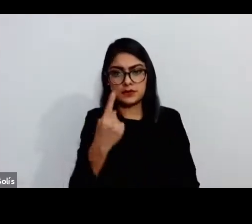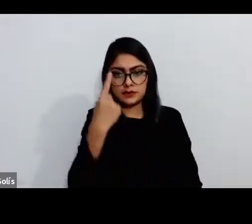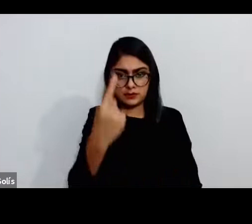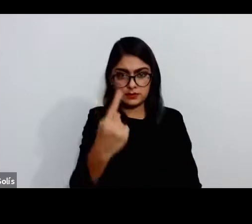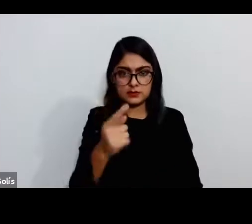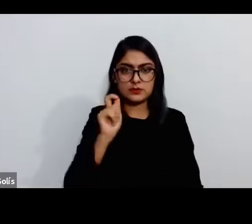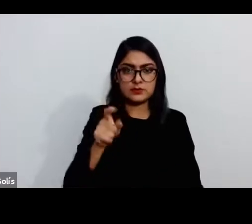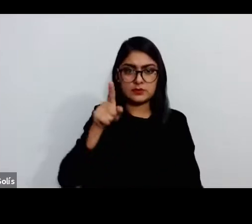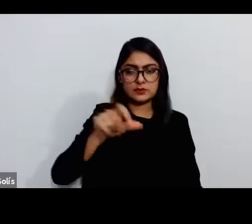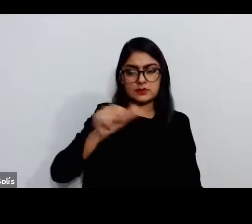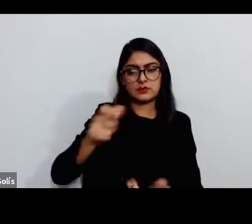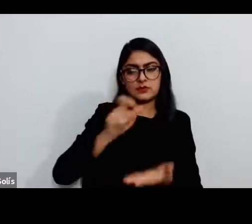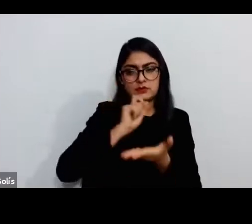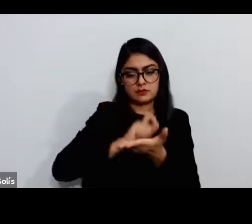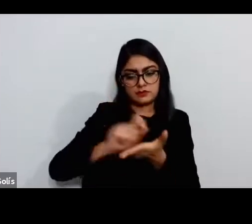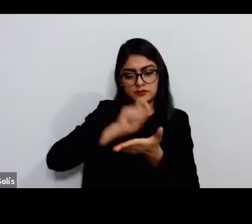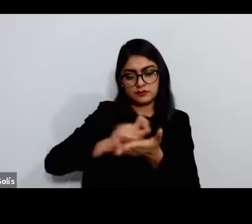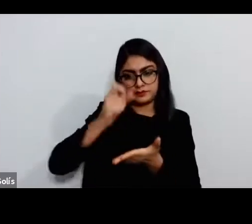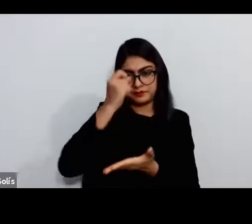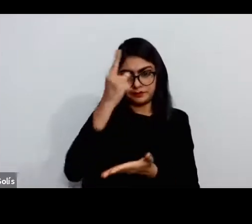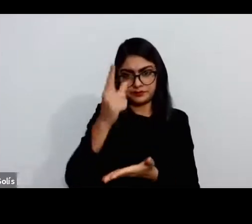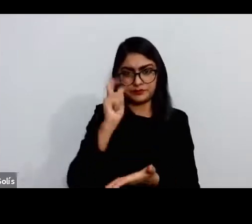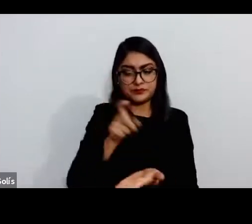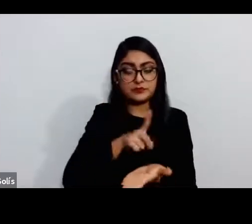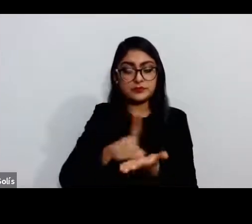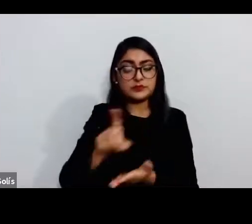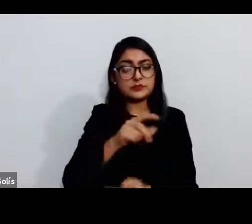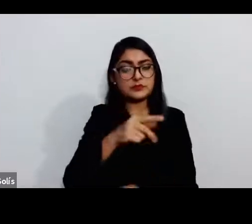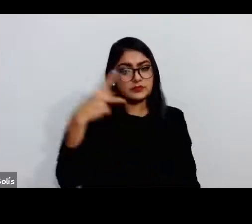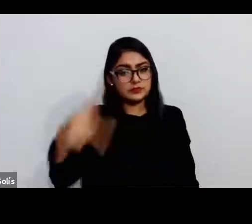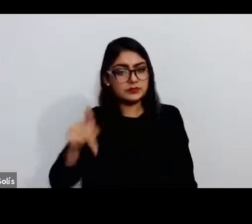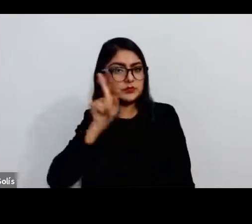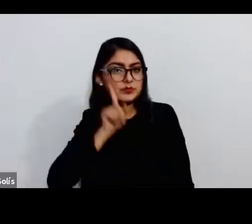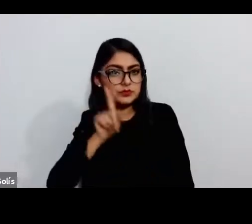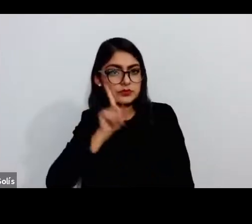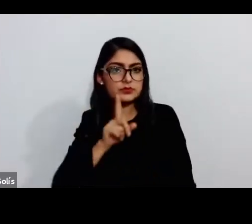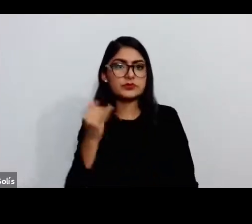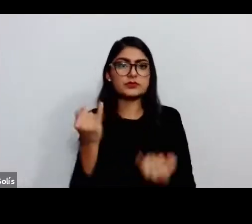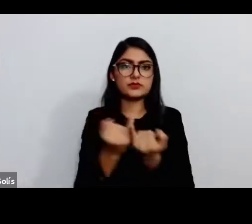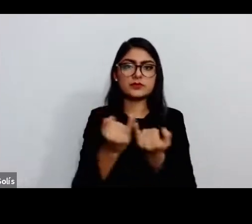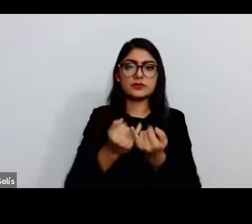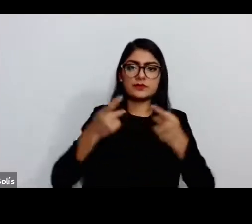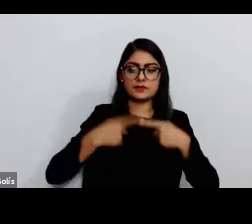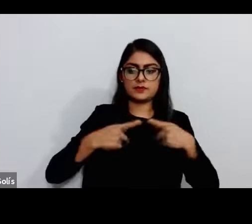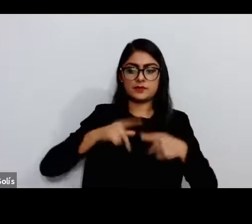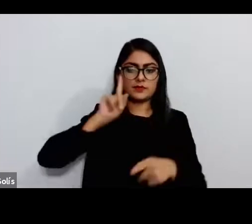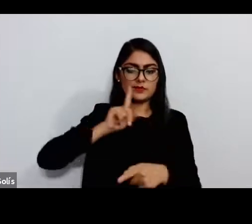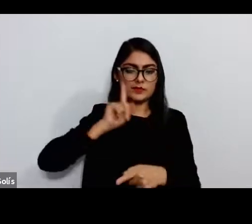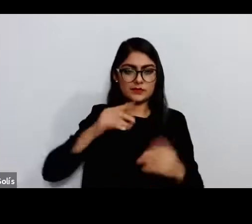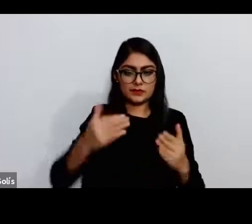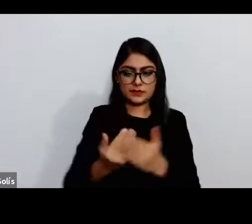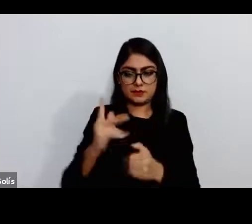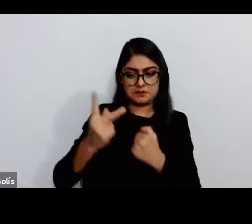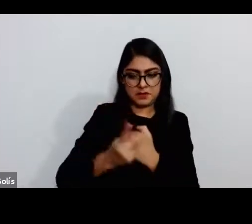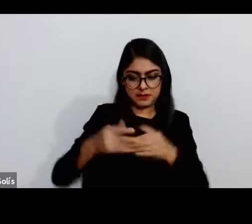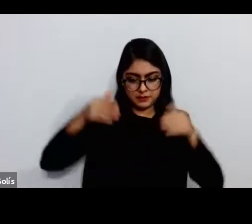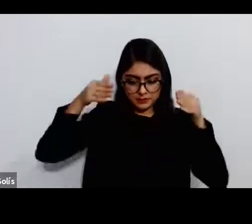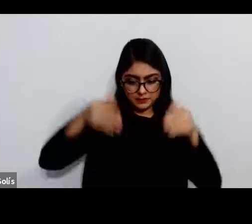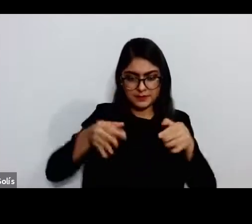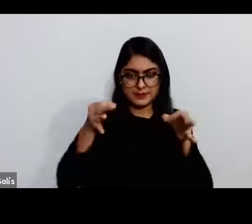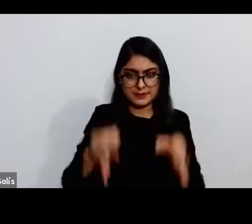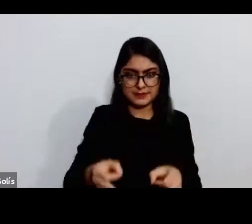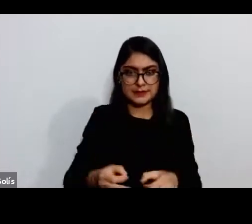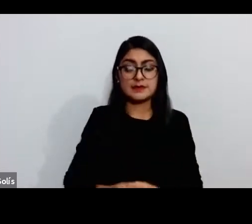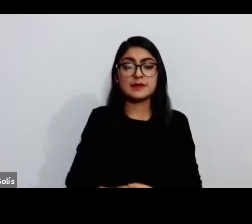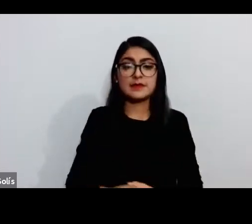de los Derechos de la Mujer y de la Ciudadana. Pero enfatizar que en ese momento los derechos naturales, así